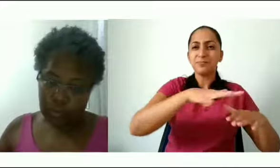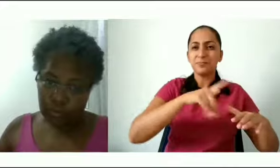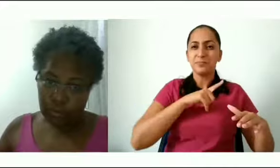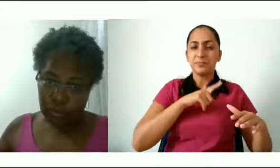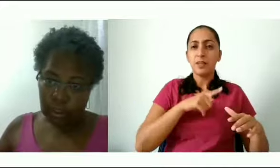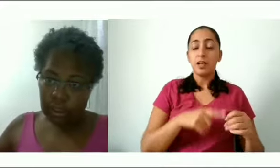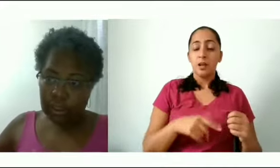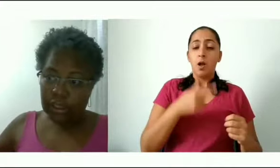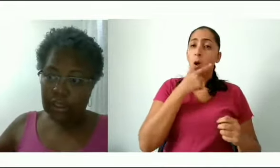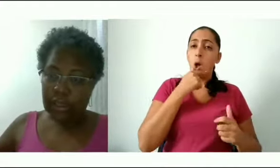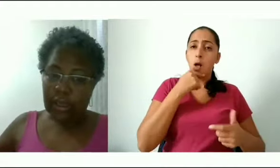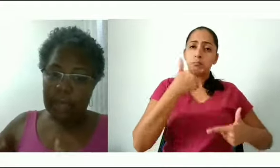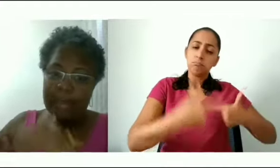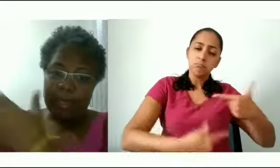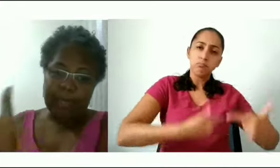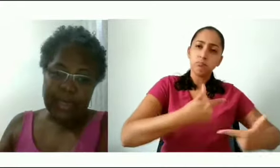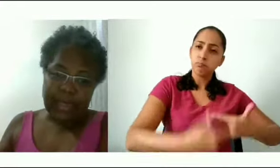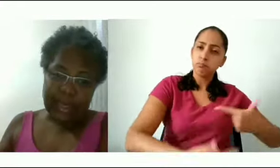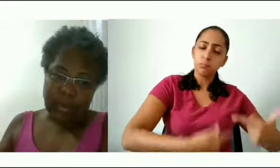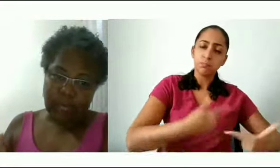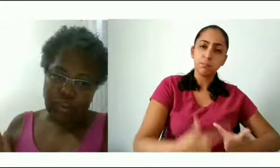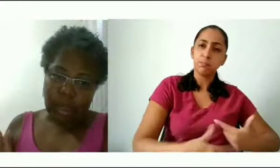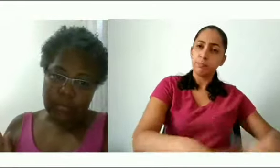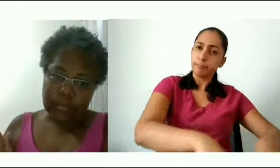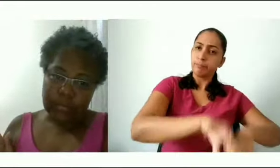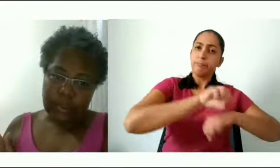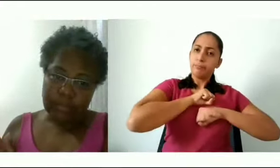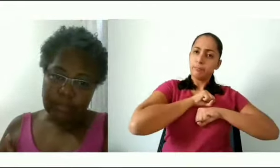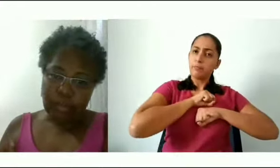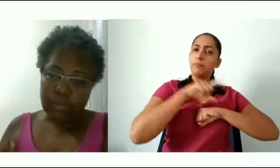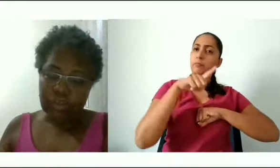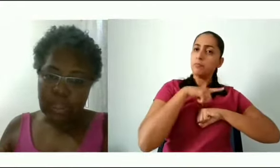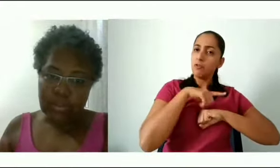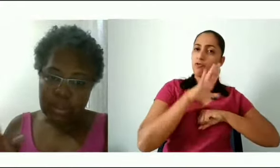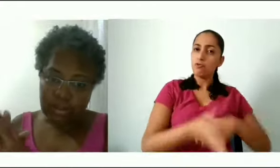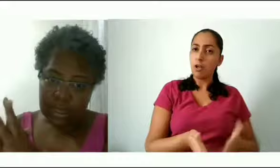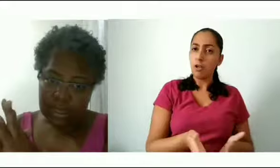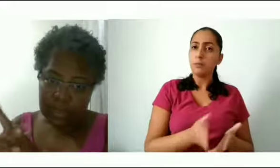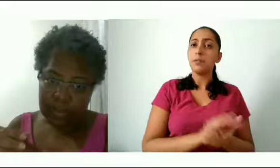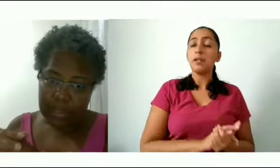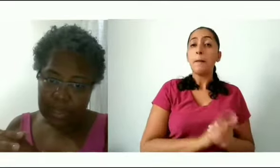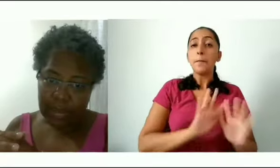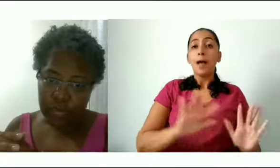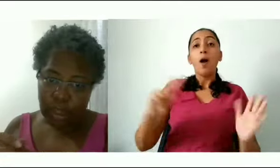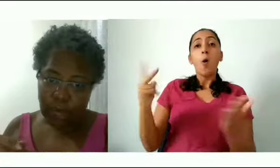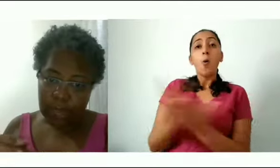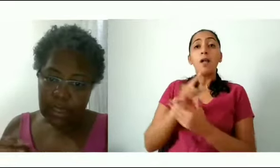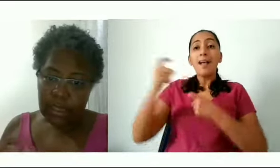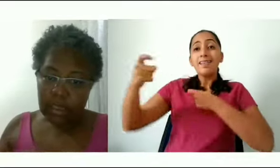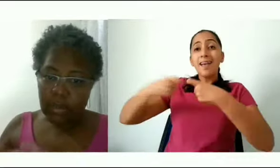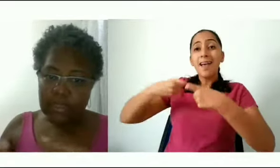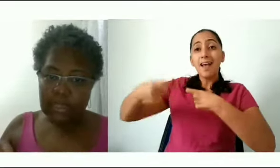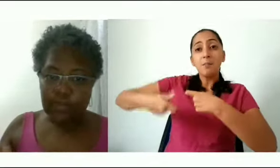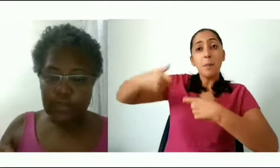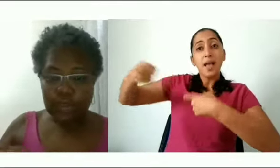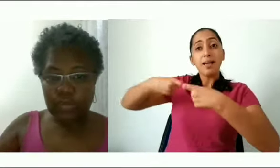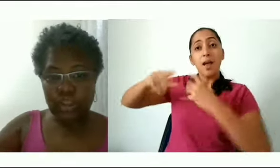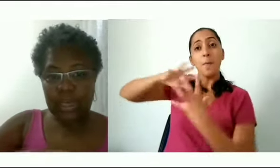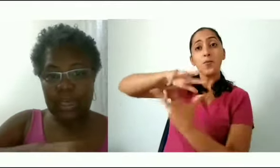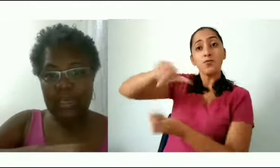o vírus e ir para a Primeira Guerra Mundial, né, quando os Estados Unidos entram na Primeira Guerra Mundial. Então,